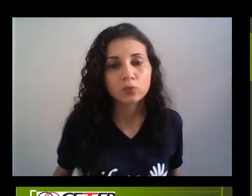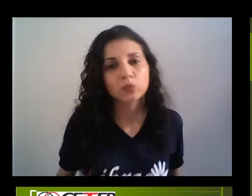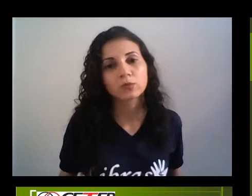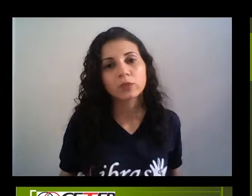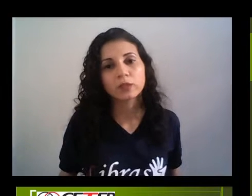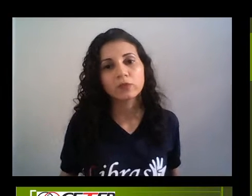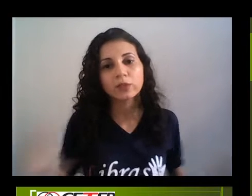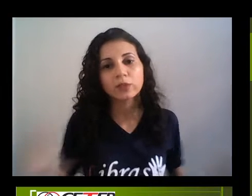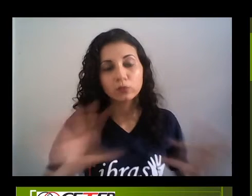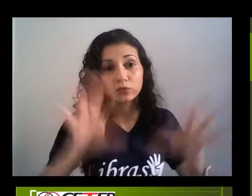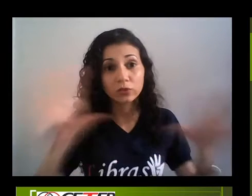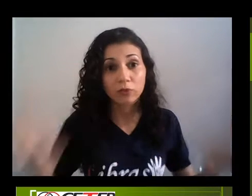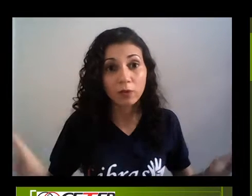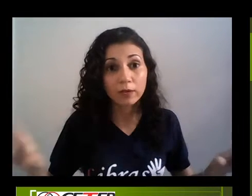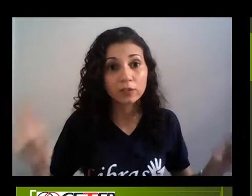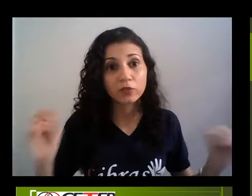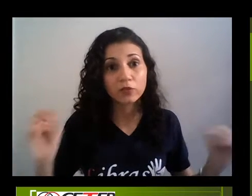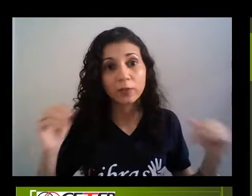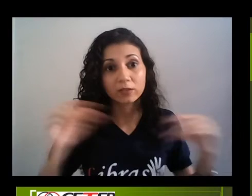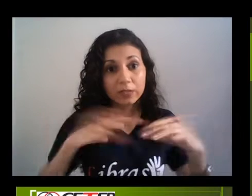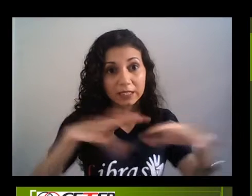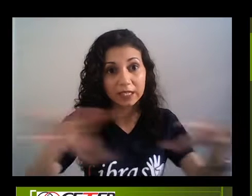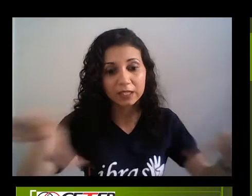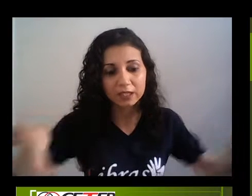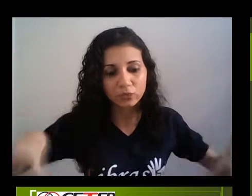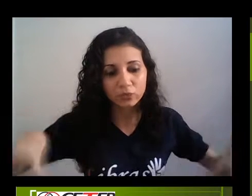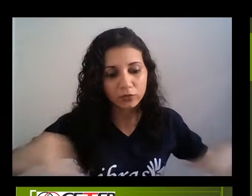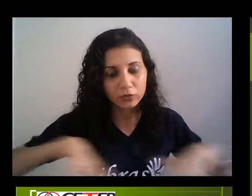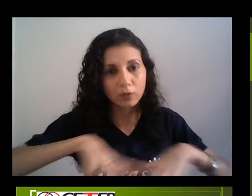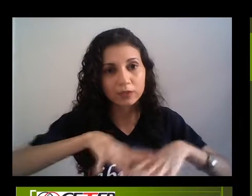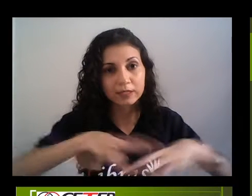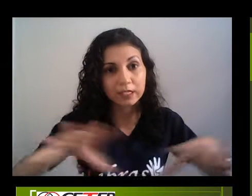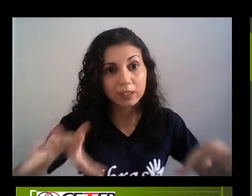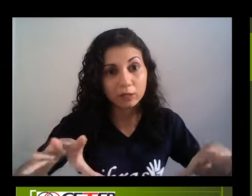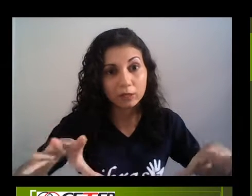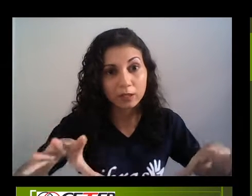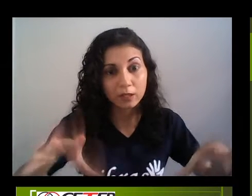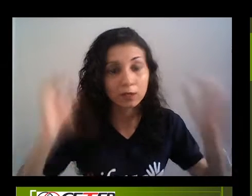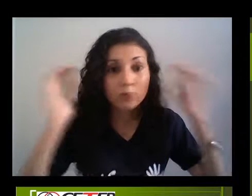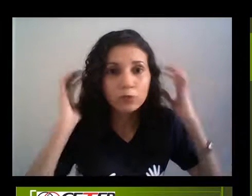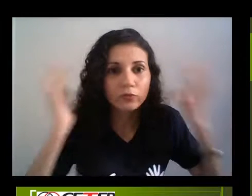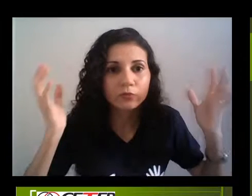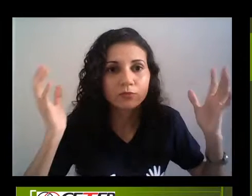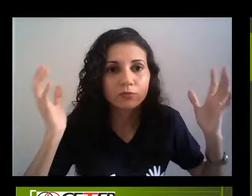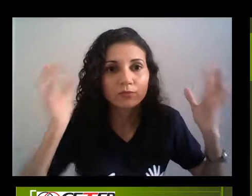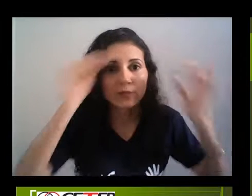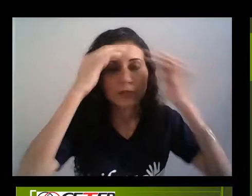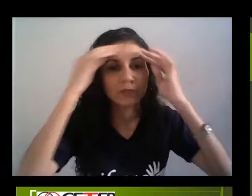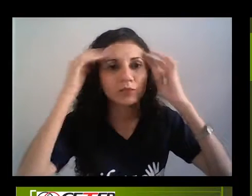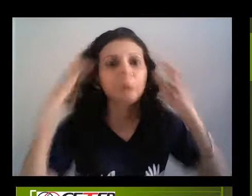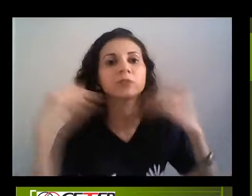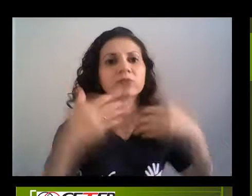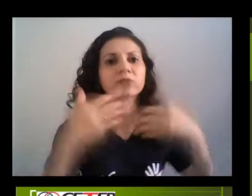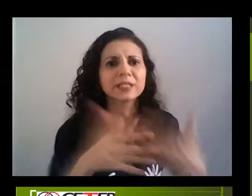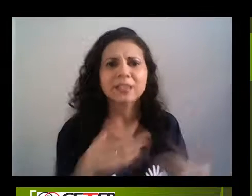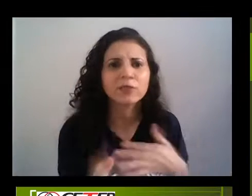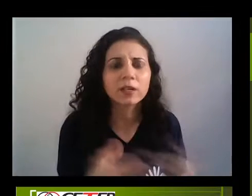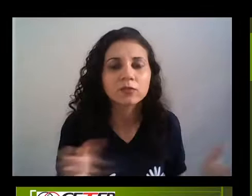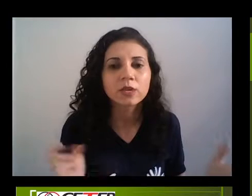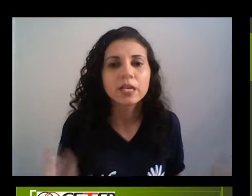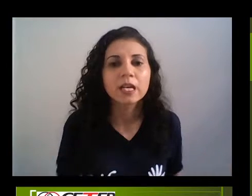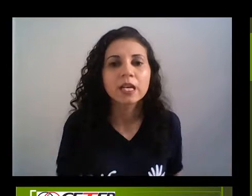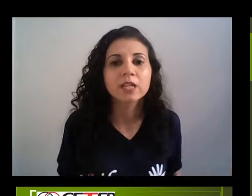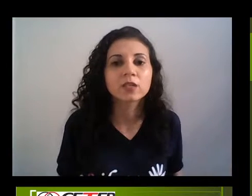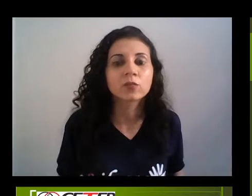o surdo. Então é tudo visual. A única informação que ele tem é isso visual que você está criando aqui. Ele não está ouvindo. Então ele não sabe nem do que está